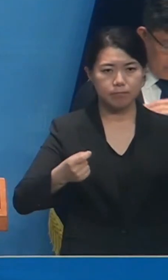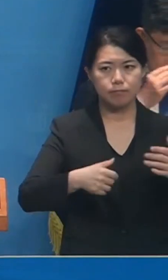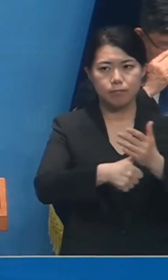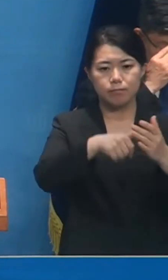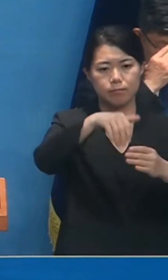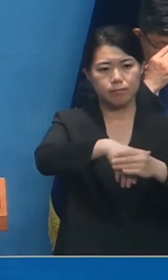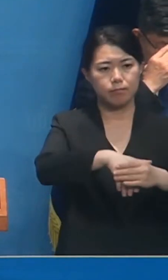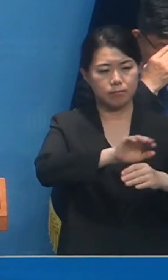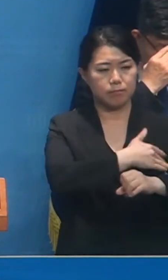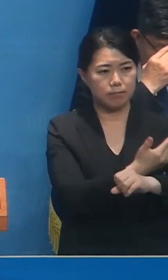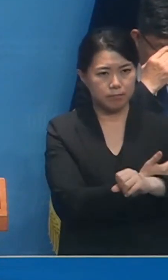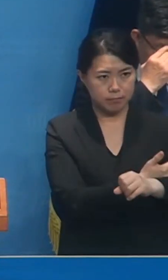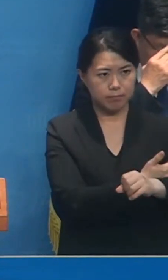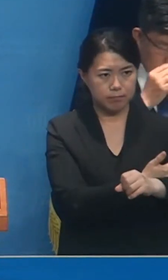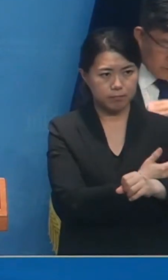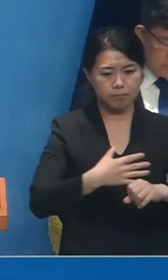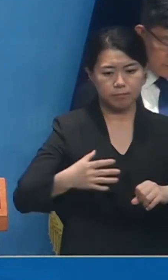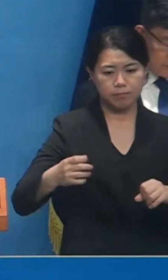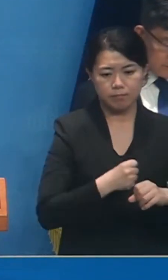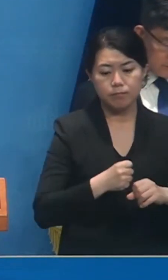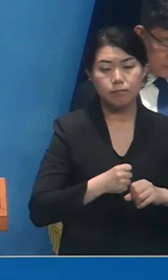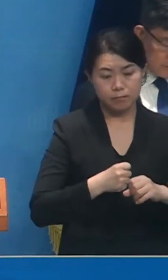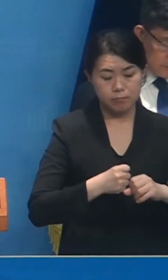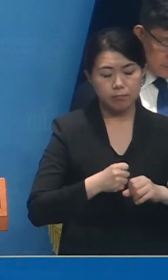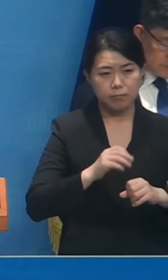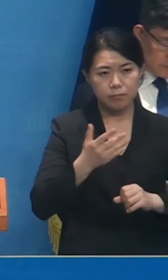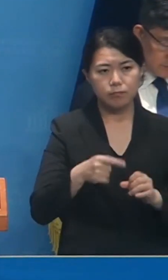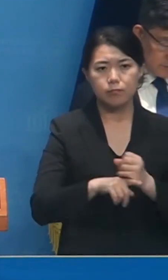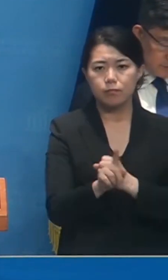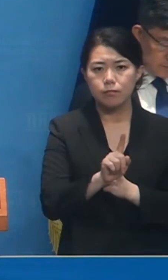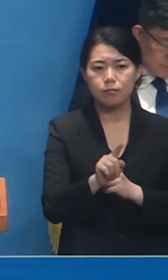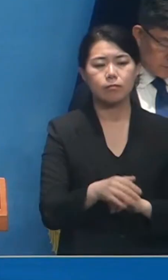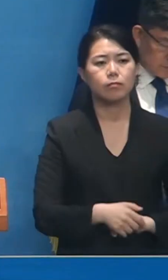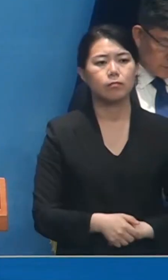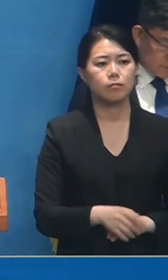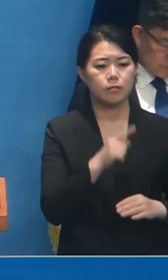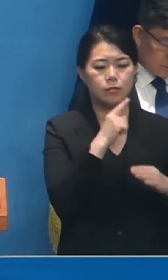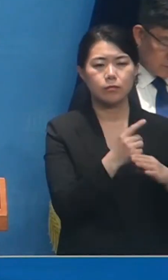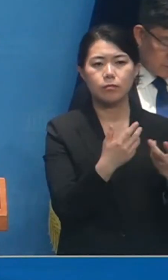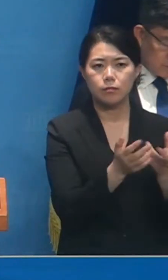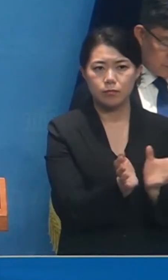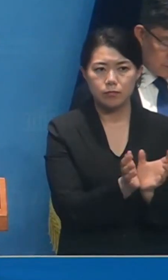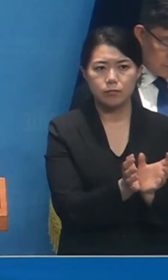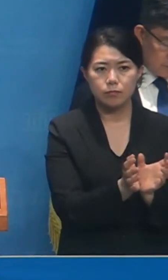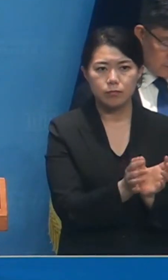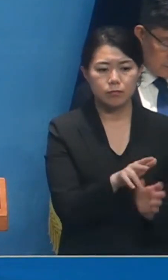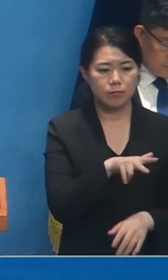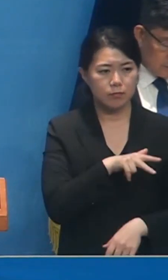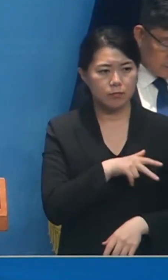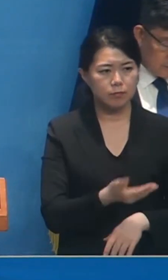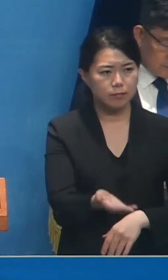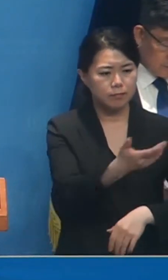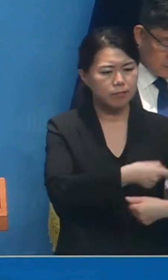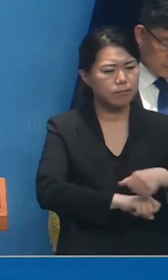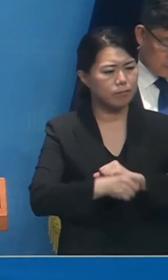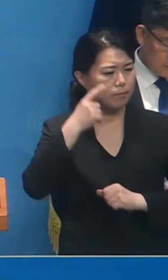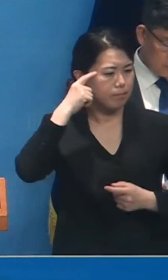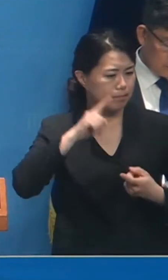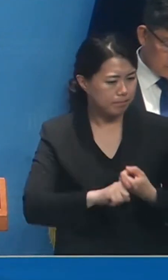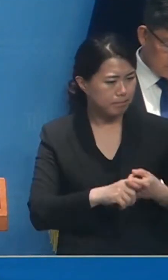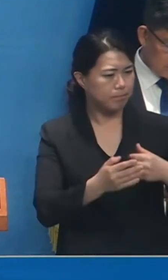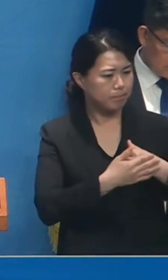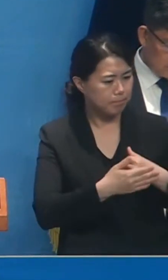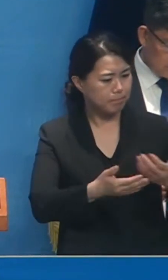소중한 투표 참정권을 획득할 수 있었던 것은 다름 아닌 더불어민주당 의원님들의 적극적인